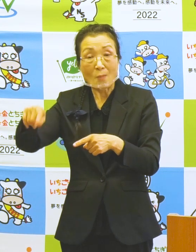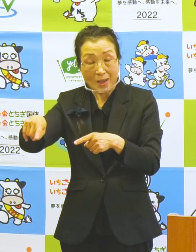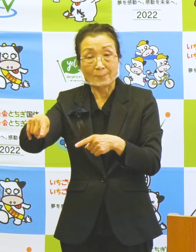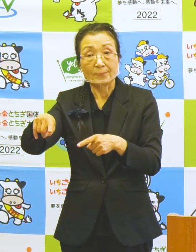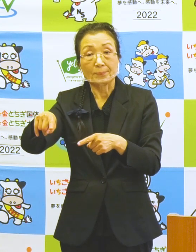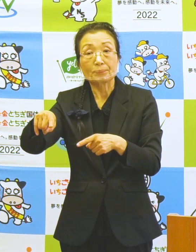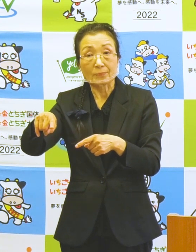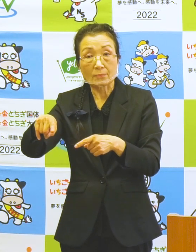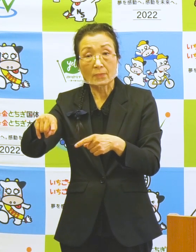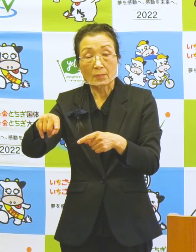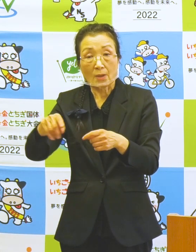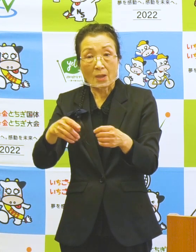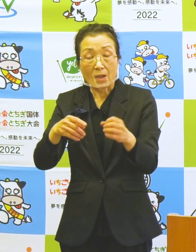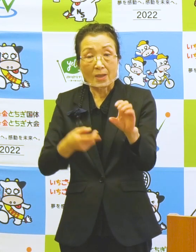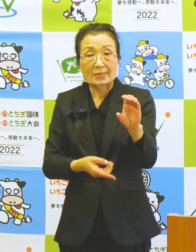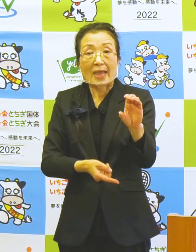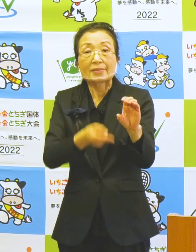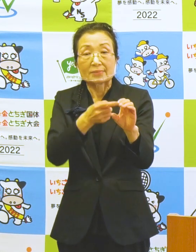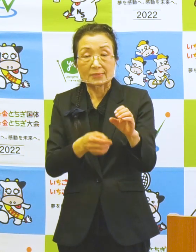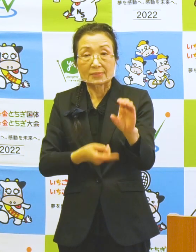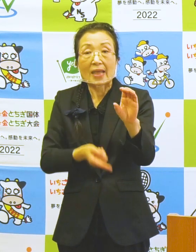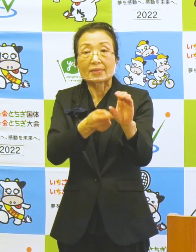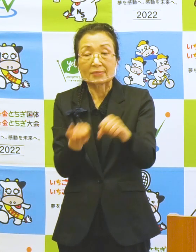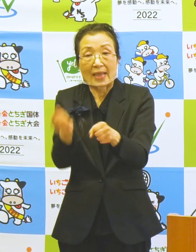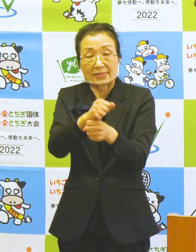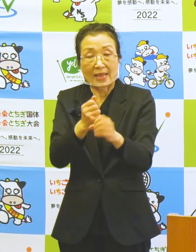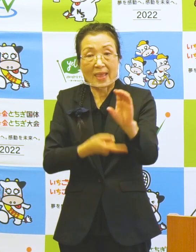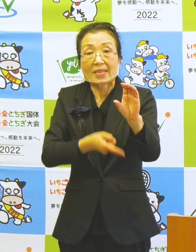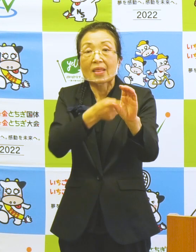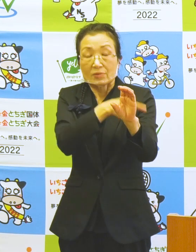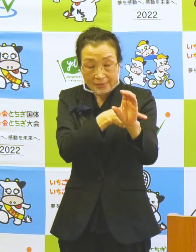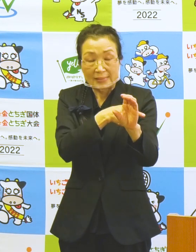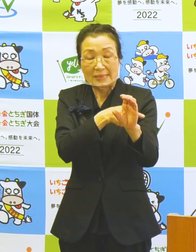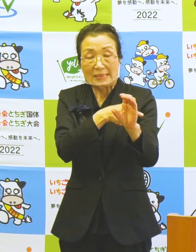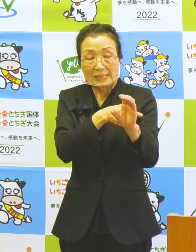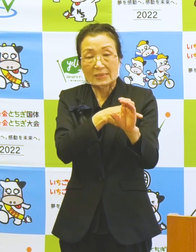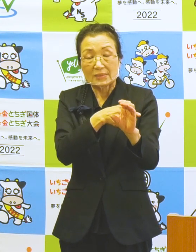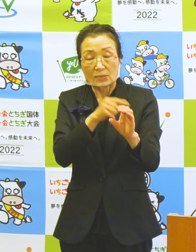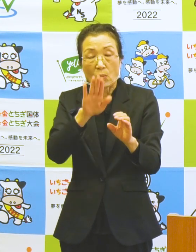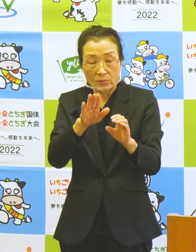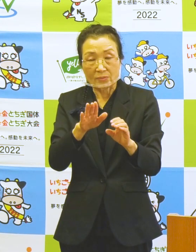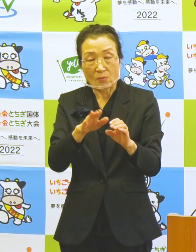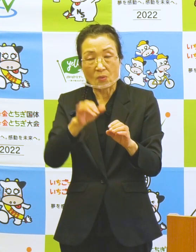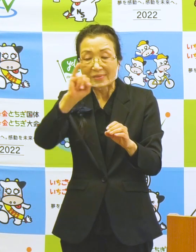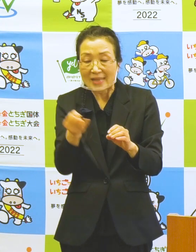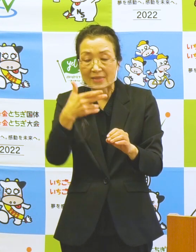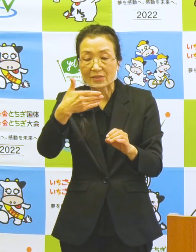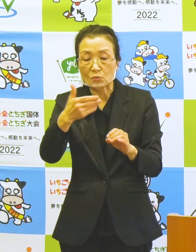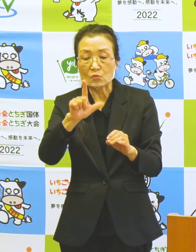7会場では、再生可能エネルギー由来の J クレジットなどを活用します。次